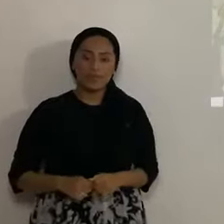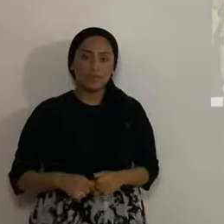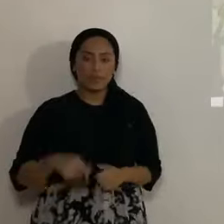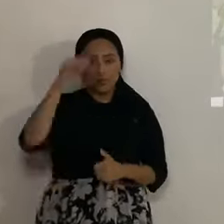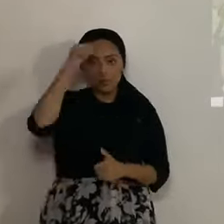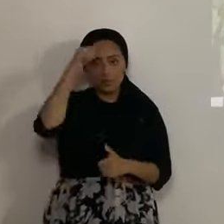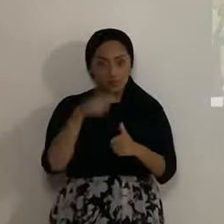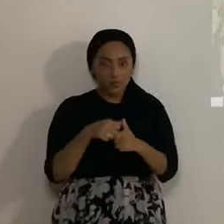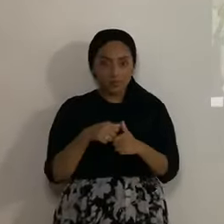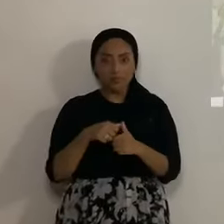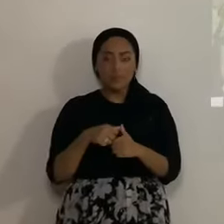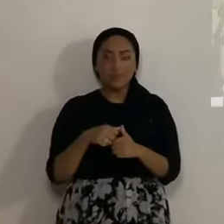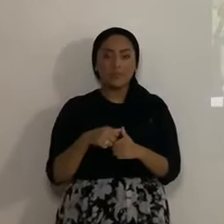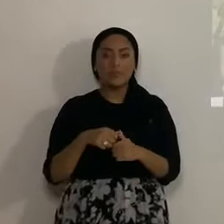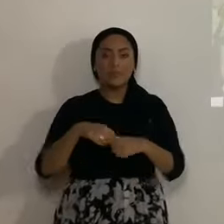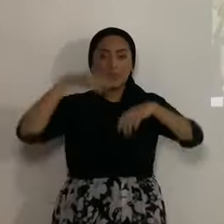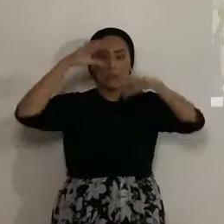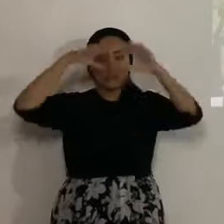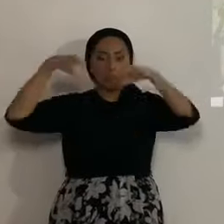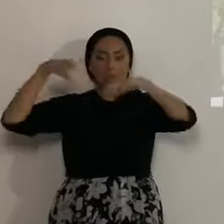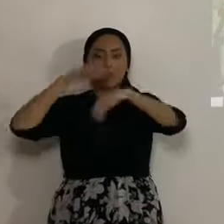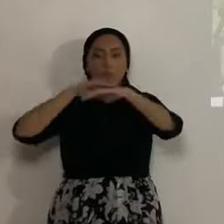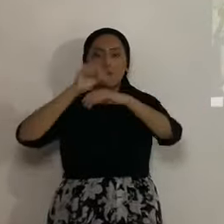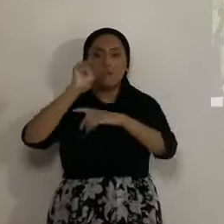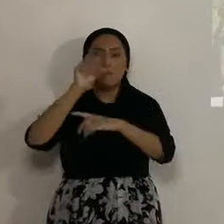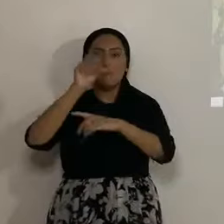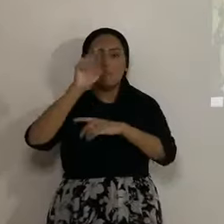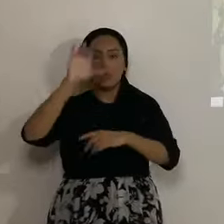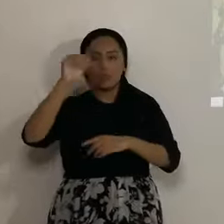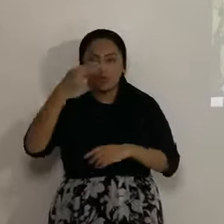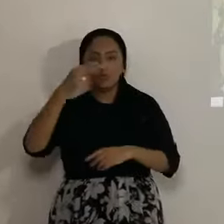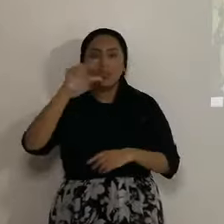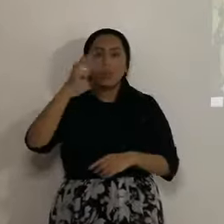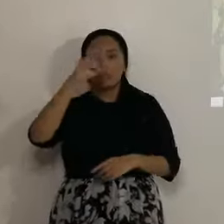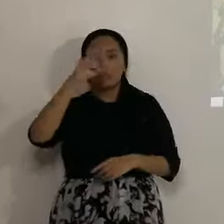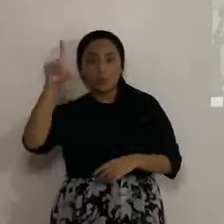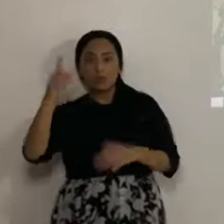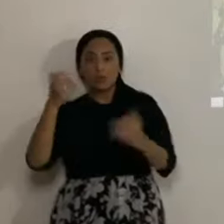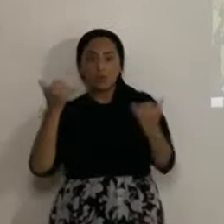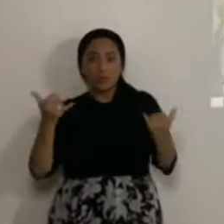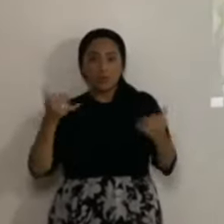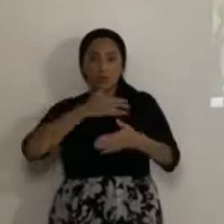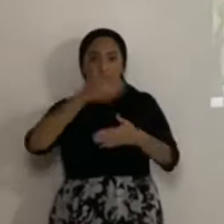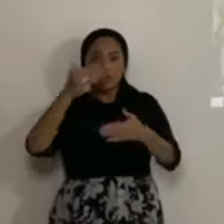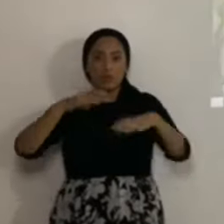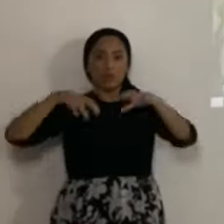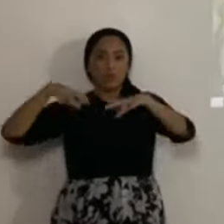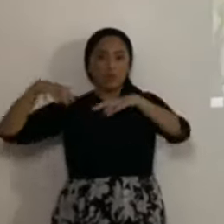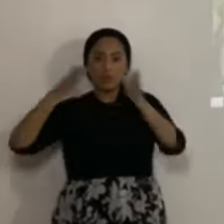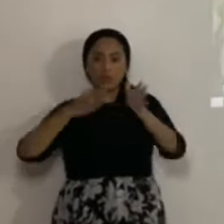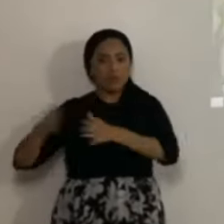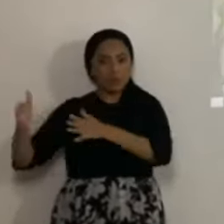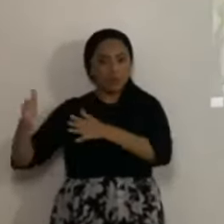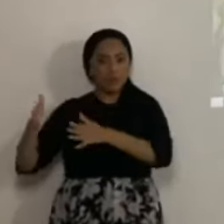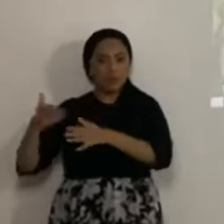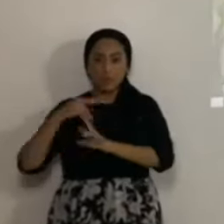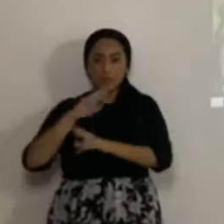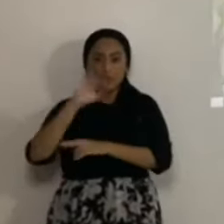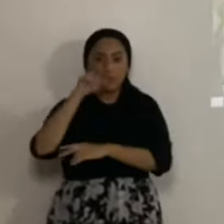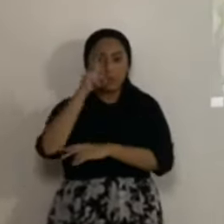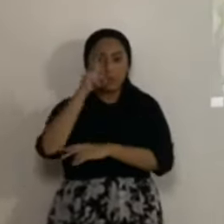Recordemos que las lluvias tardías son en marzo, abril, ¿bien? Estamos en las lluvias tardías y ya estamos en